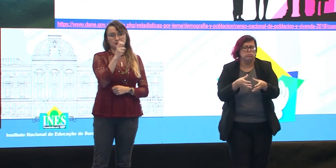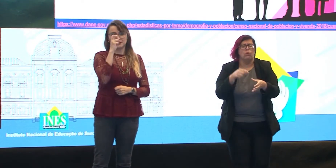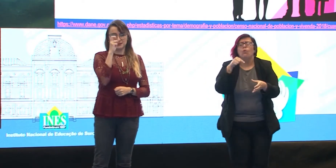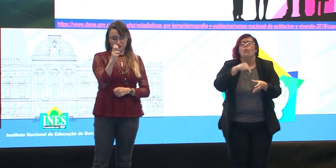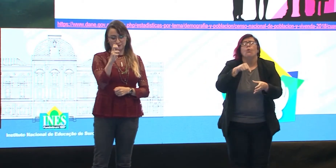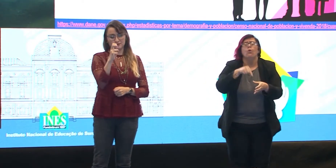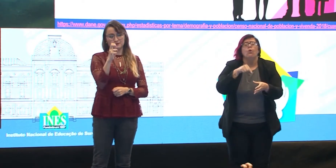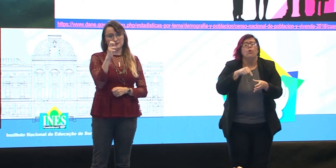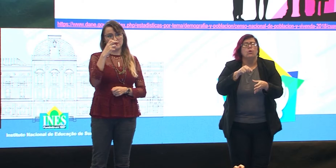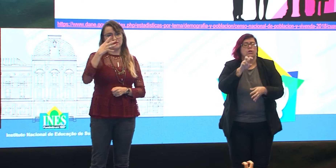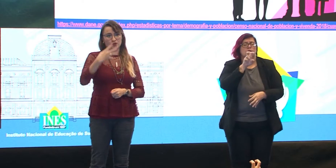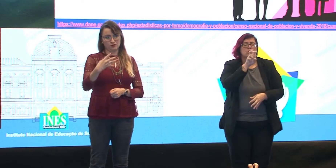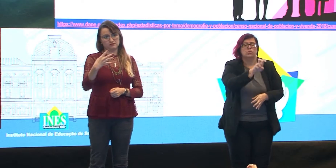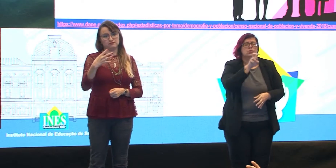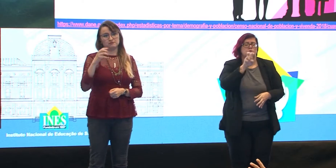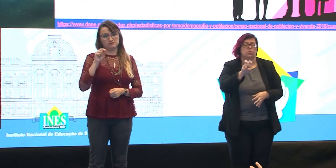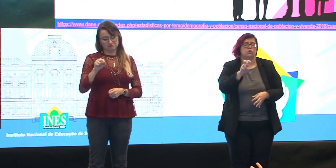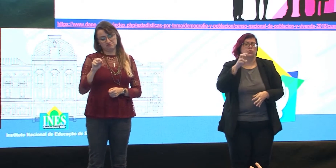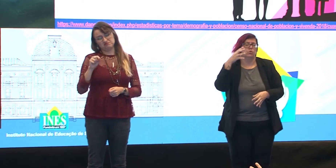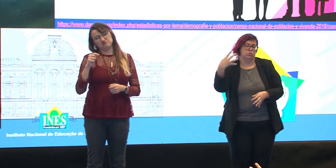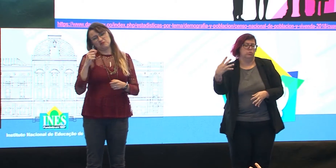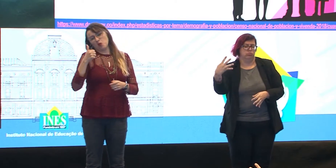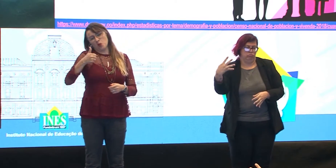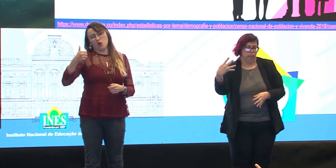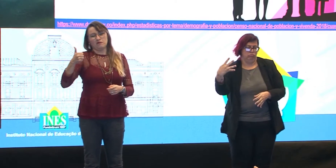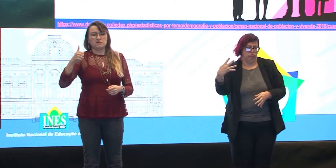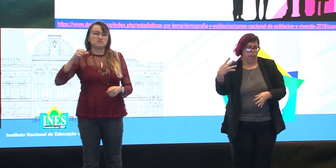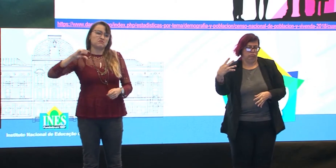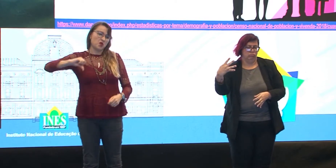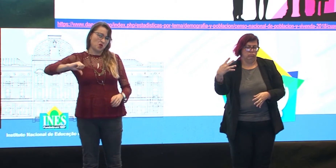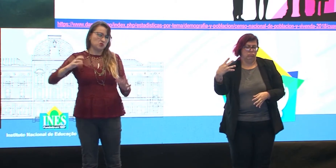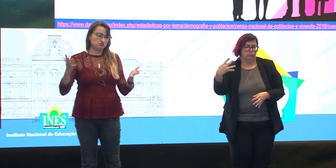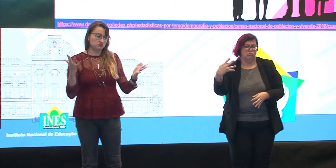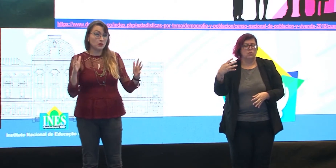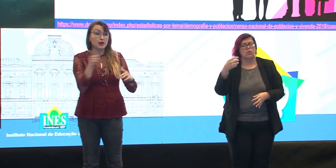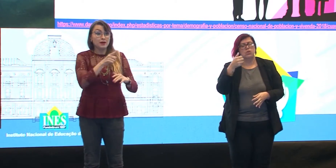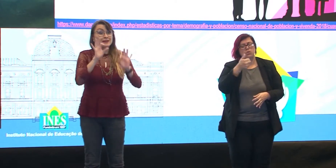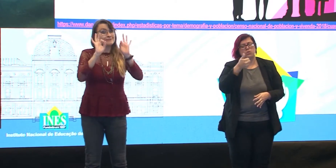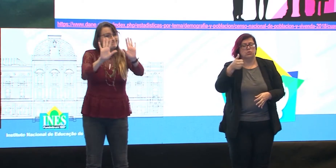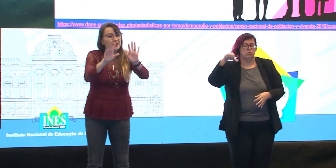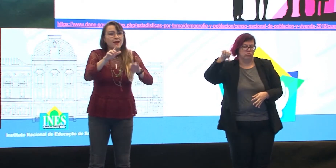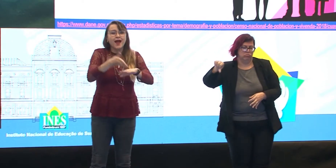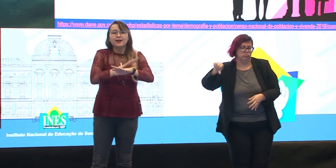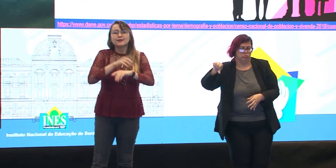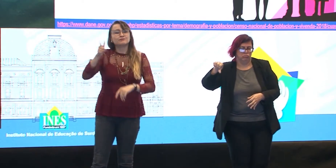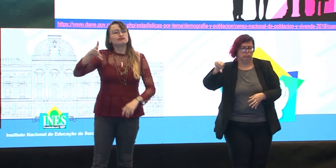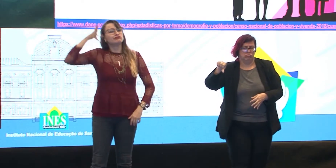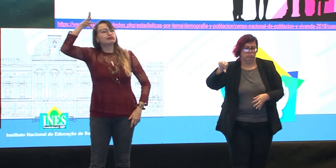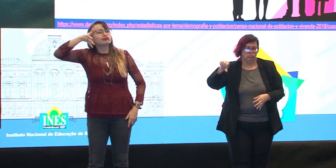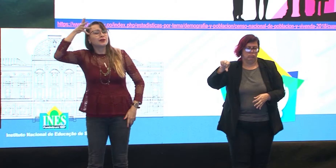uma média de 554 mil pessoas surdas.